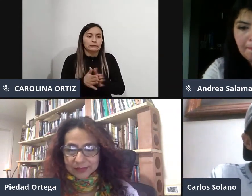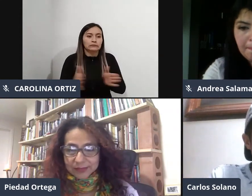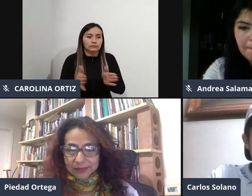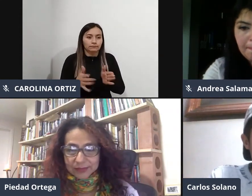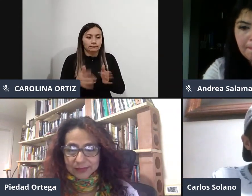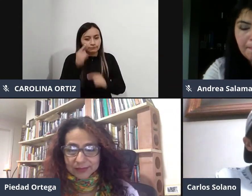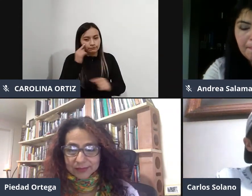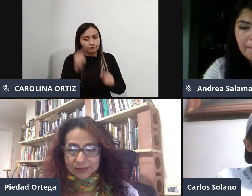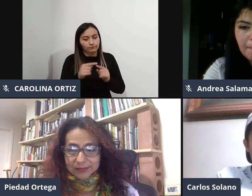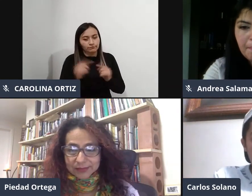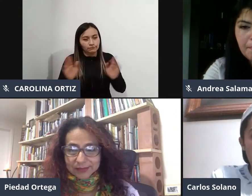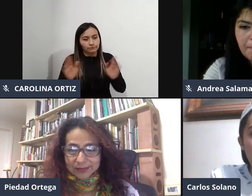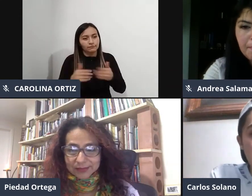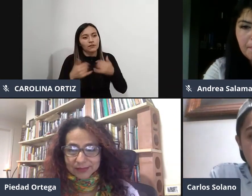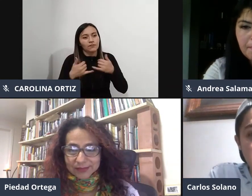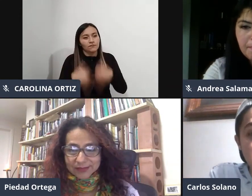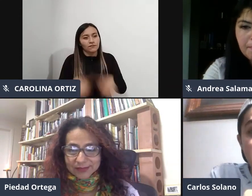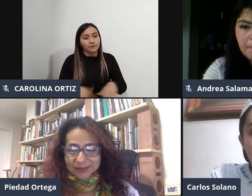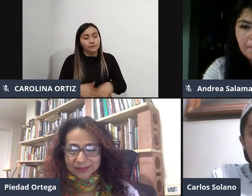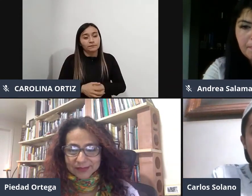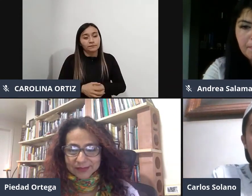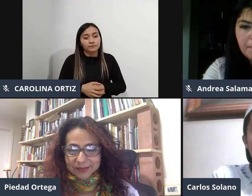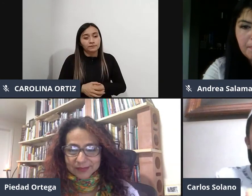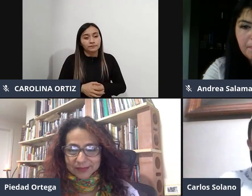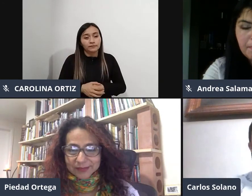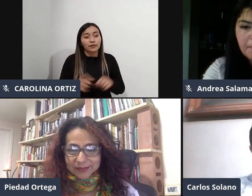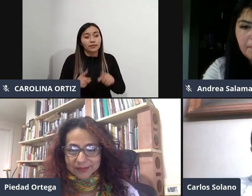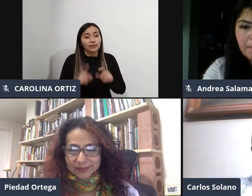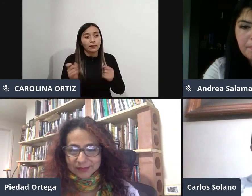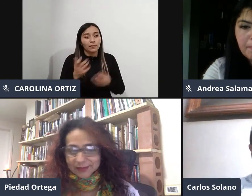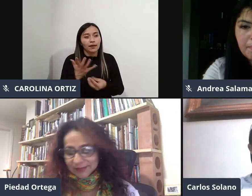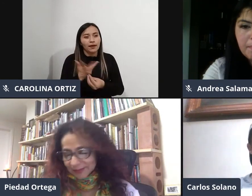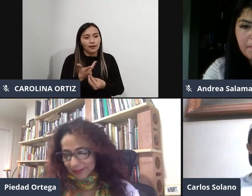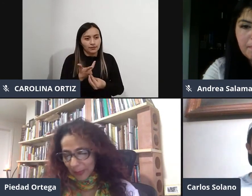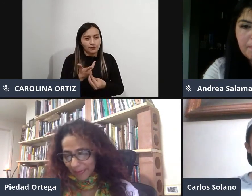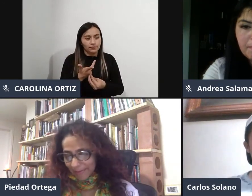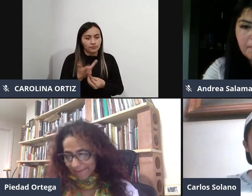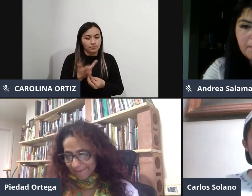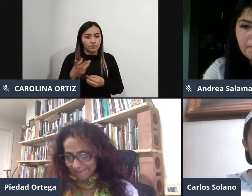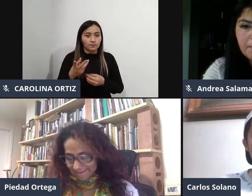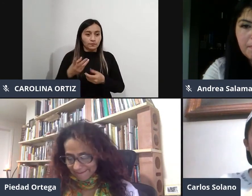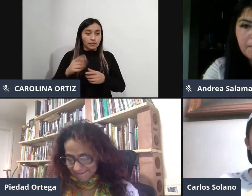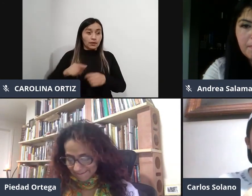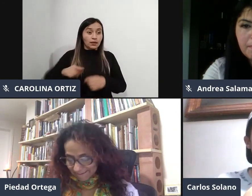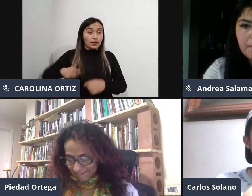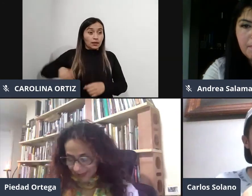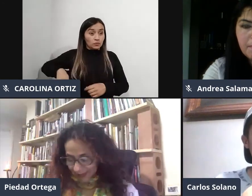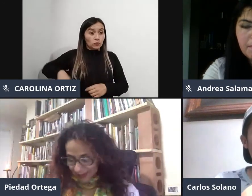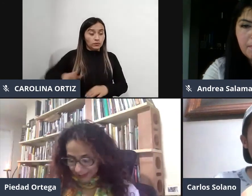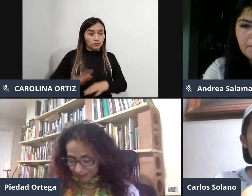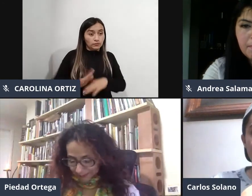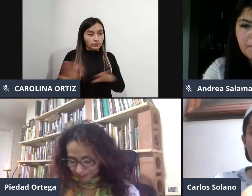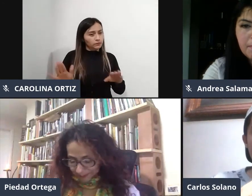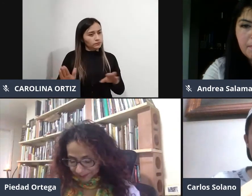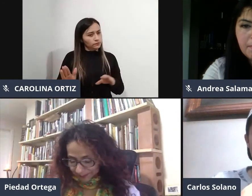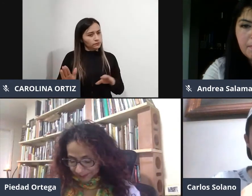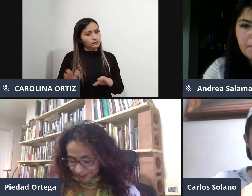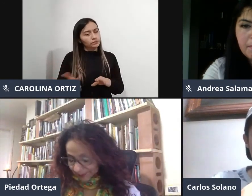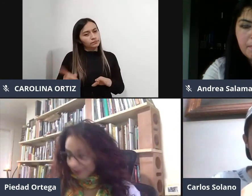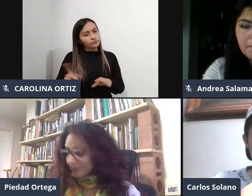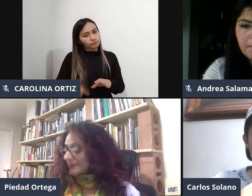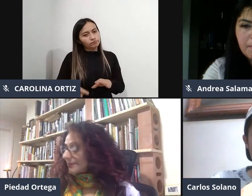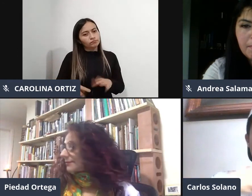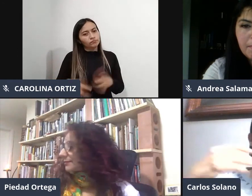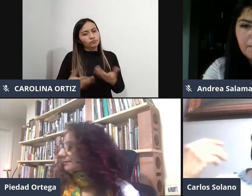cerrando. Hablar eso del tema del arte, no solo desde la escuela, sino también desde la formación de muchas organizaciones,